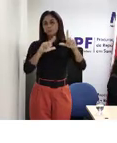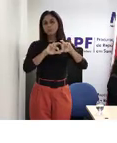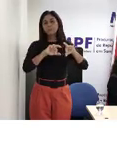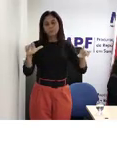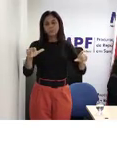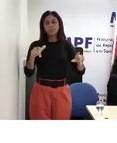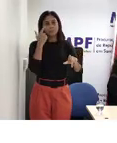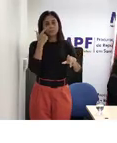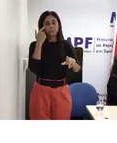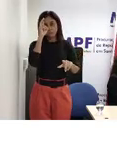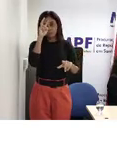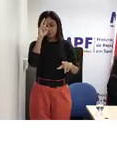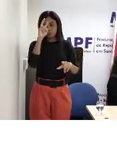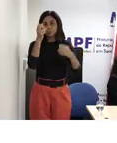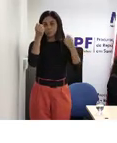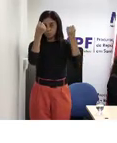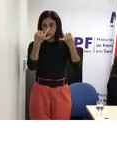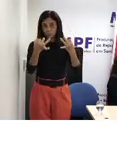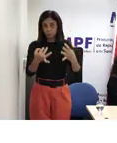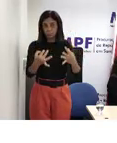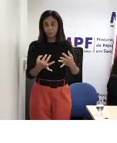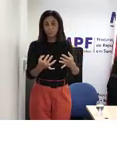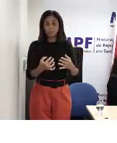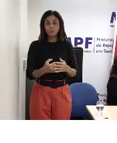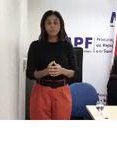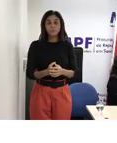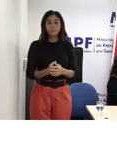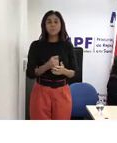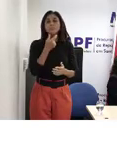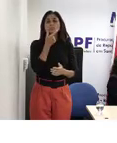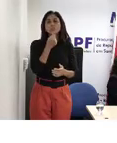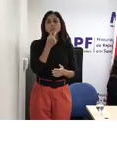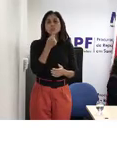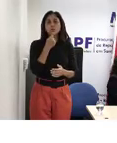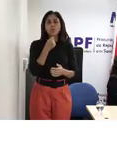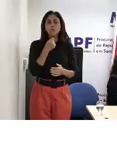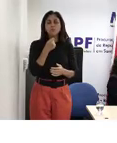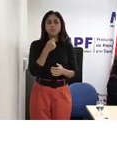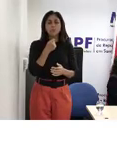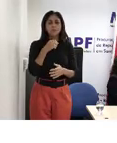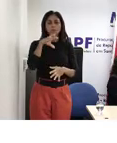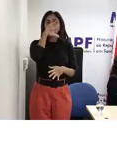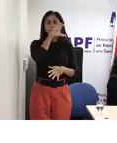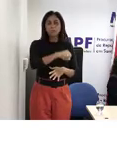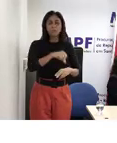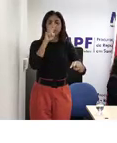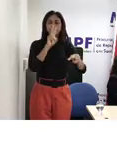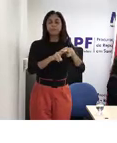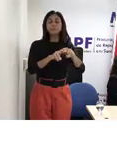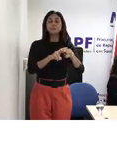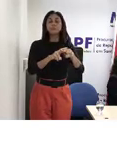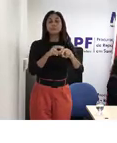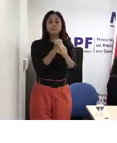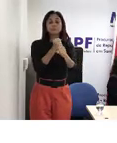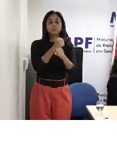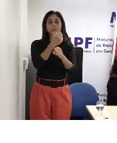ratificando aquilo que foi falado antes o homem é condenado a 13 anos de reclusão por estupro virtual de vulnerável pelo TJ do